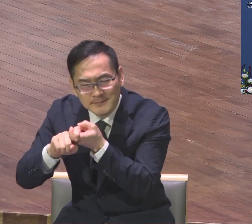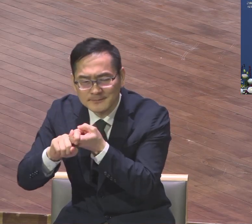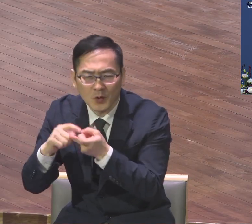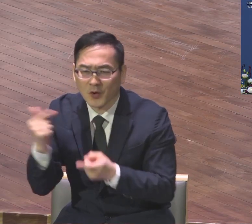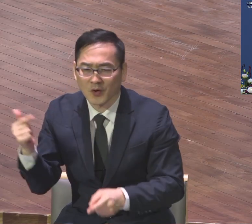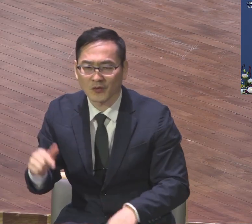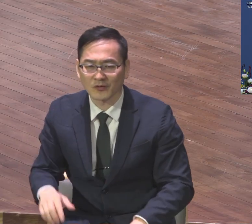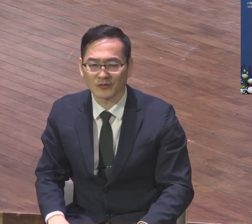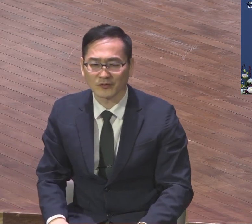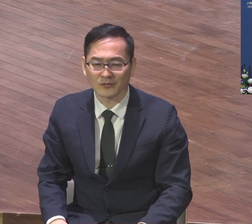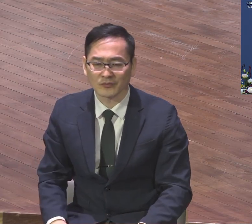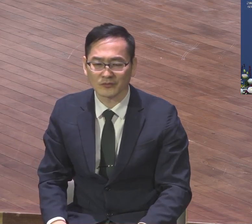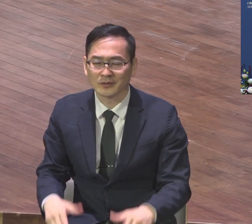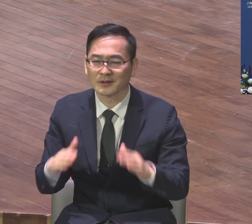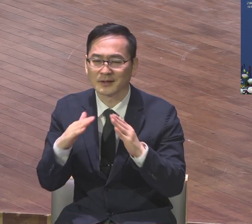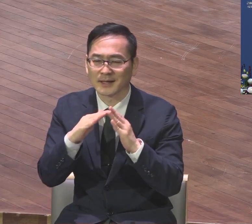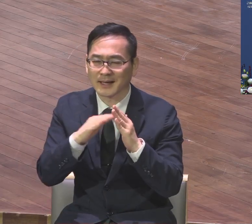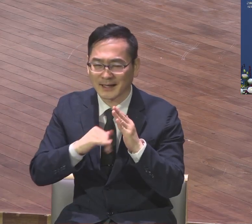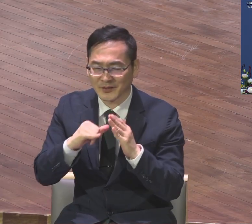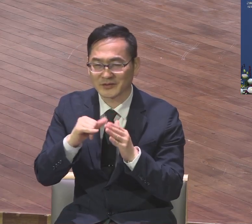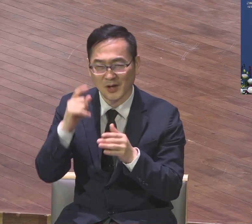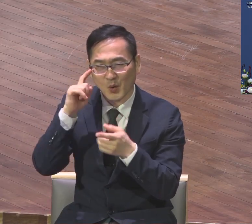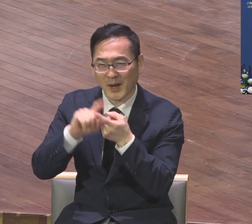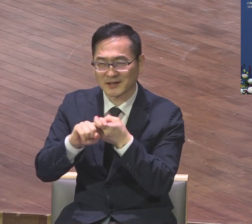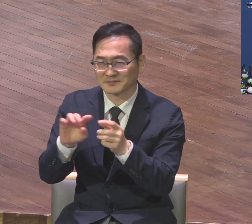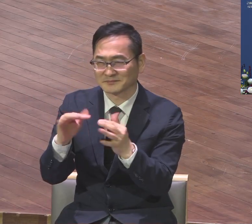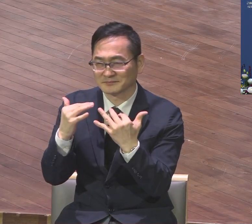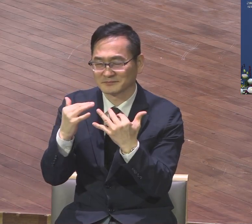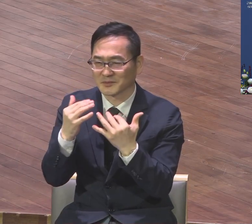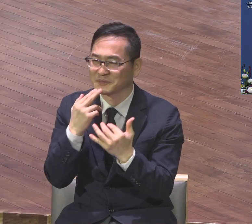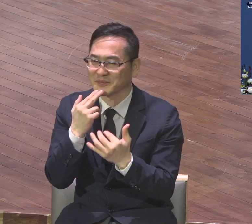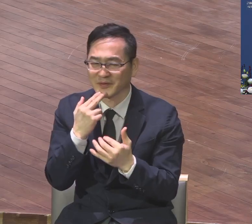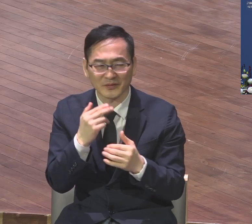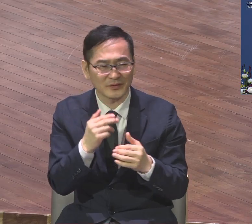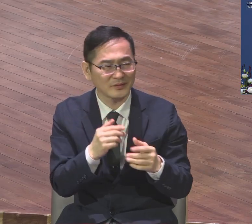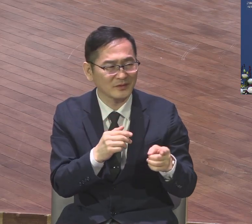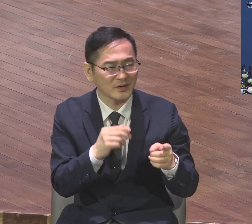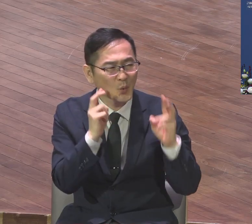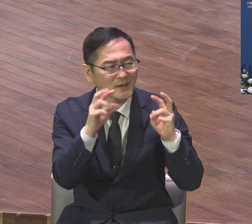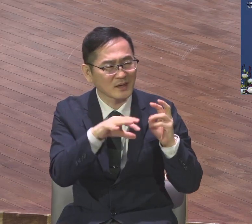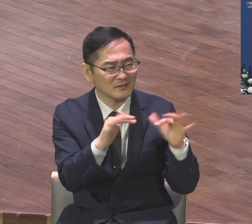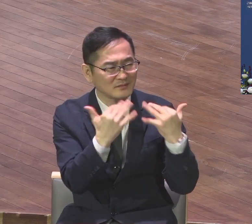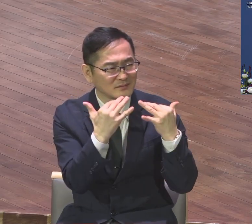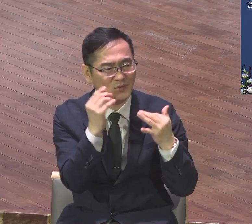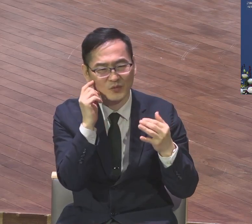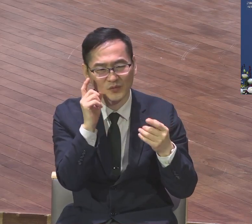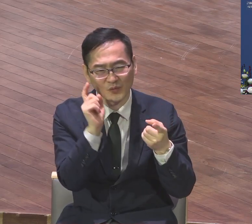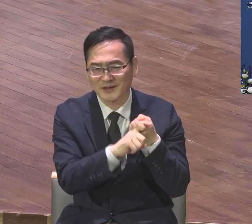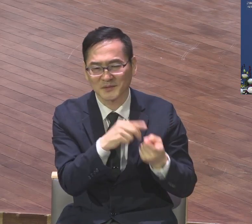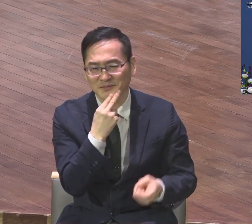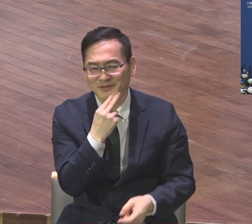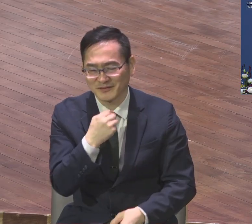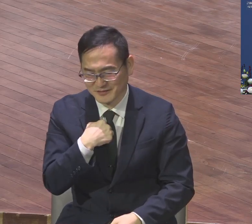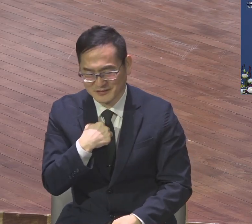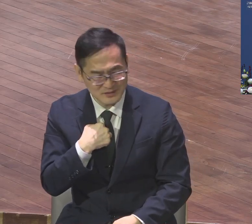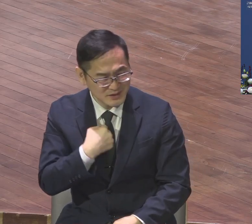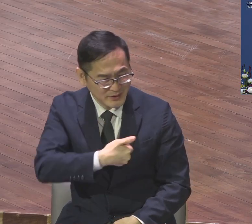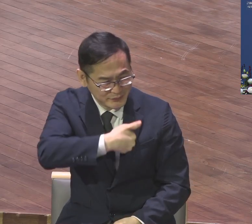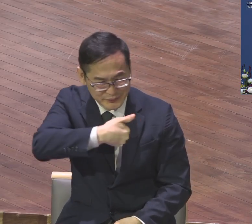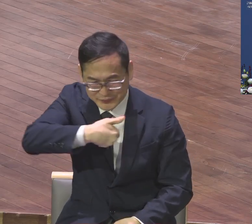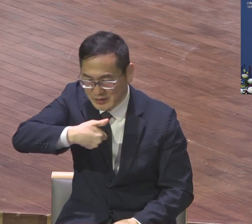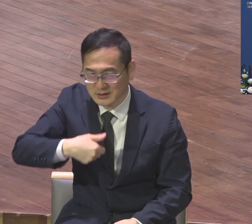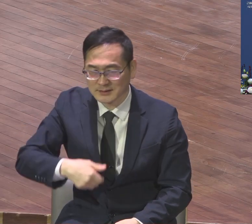관심 못 받고 사회에서 별로 관심 못 받는다 할지라도 하나님은 여러분 한 사람 한 사람에